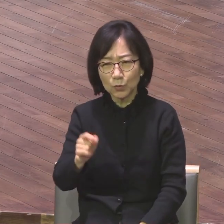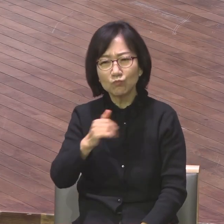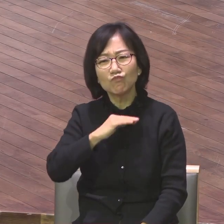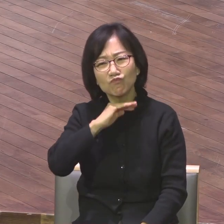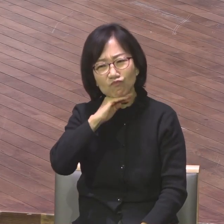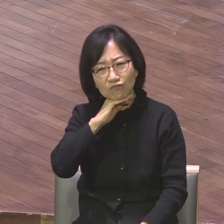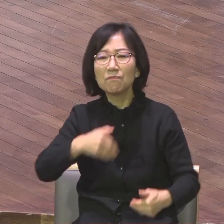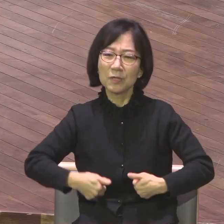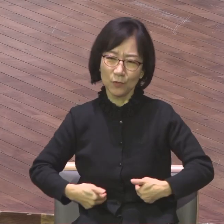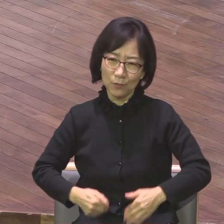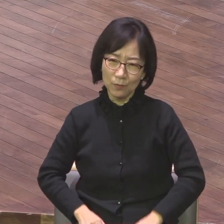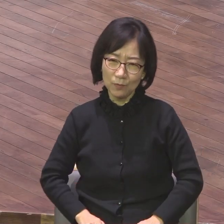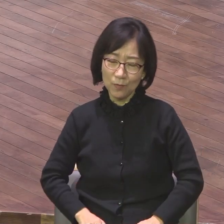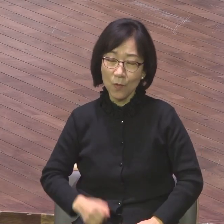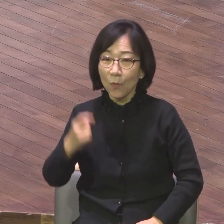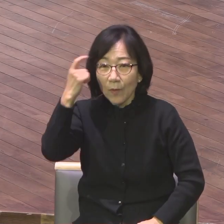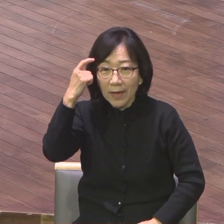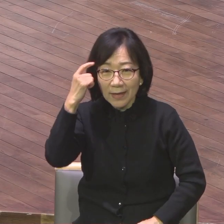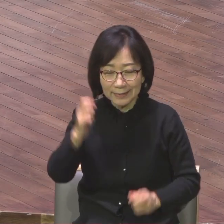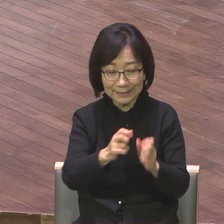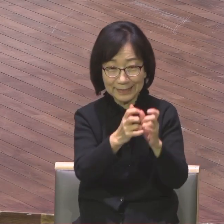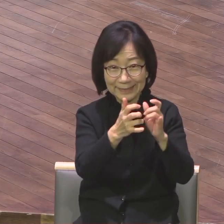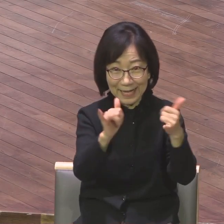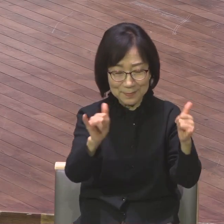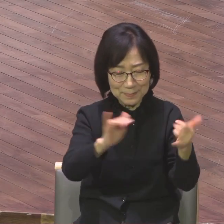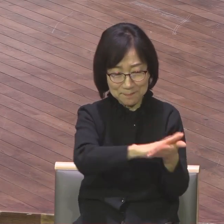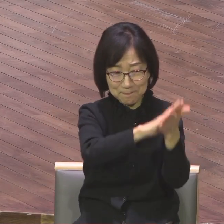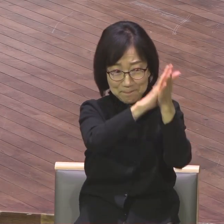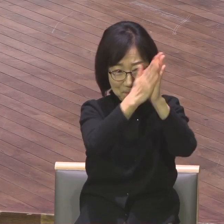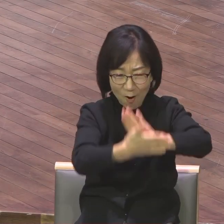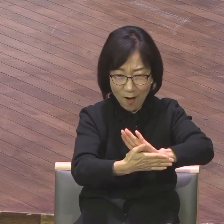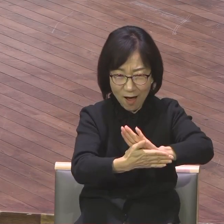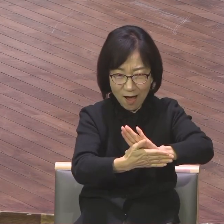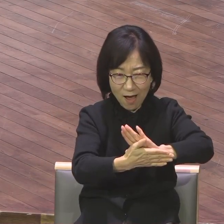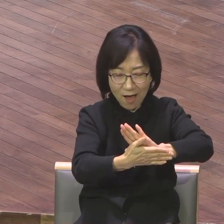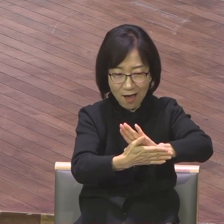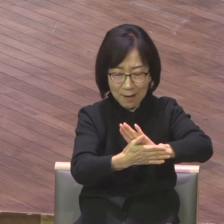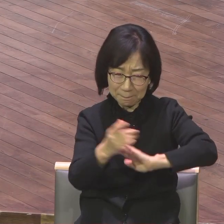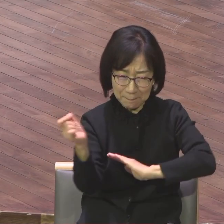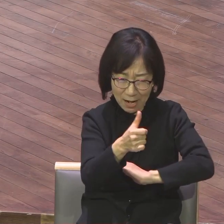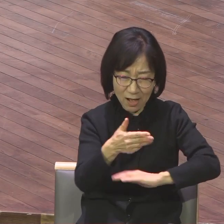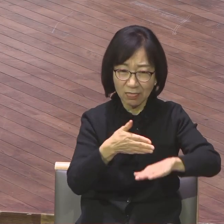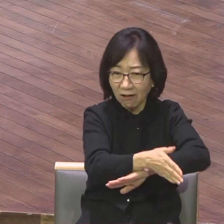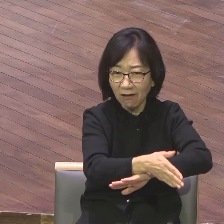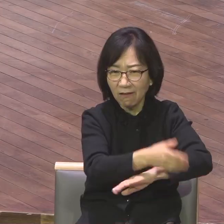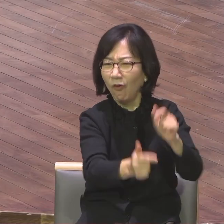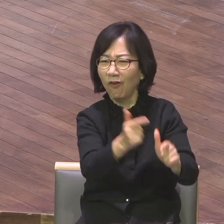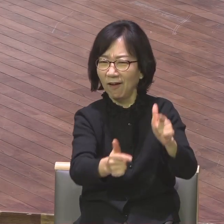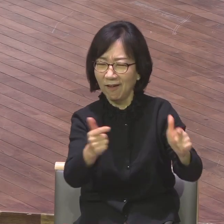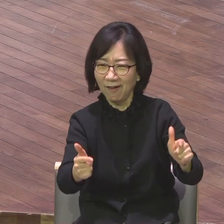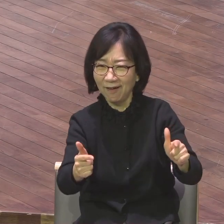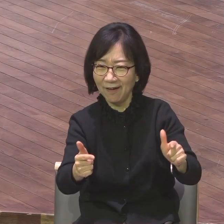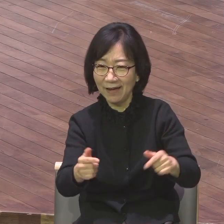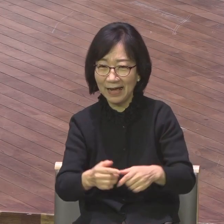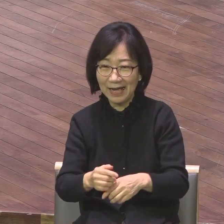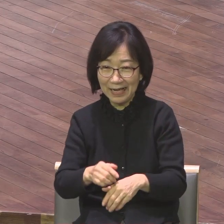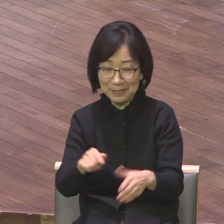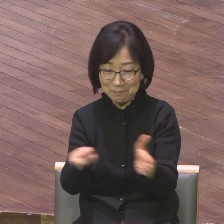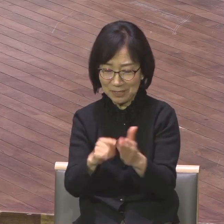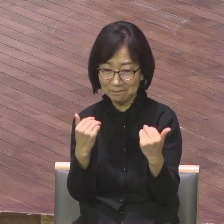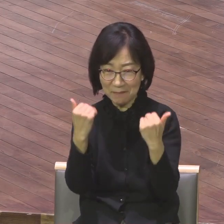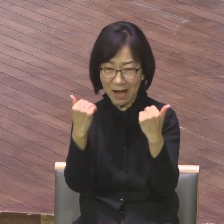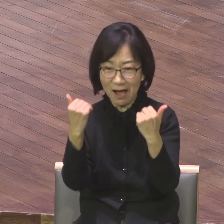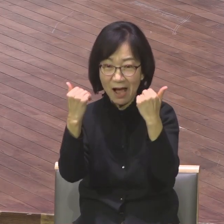사람마다 변화의 속도는 다 다르지요. 그래서 내 스스로 생각을